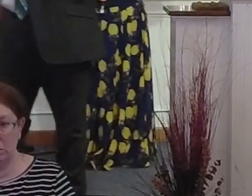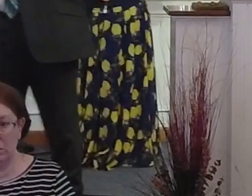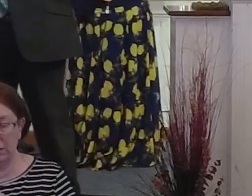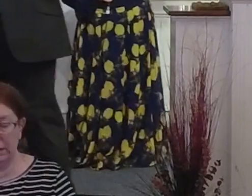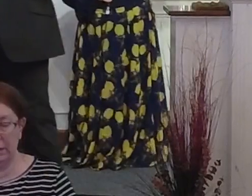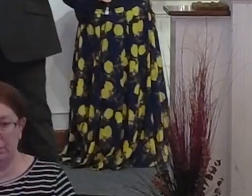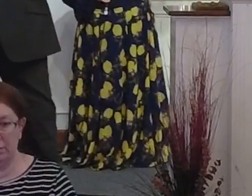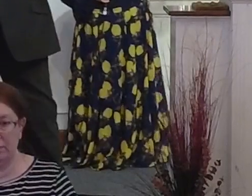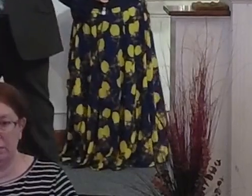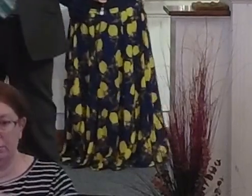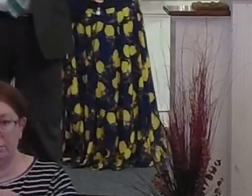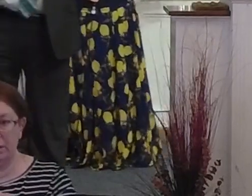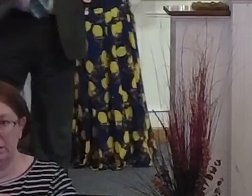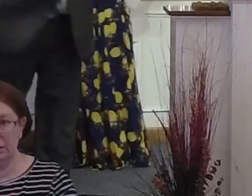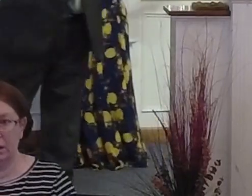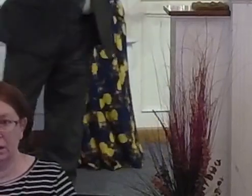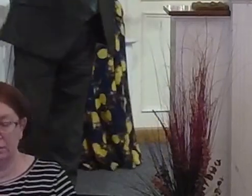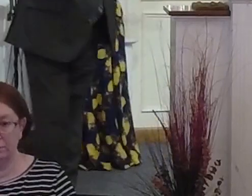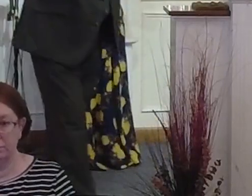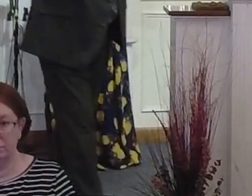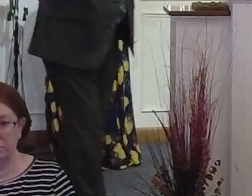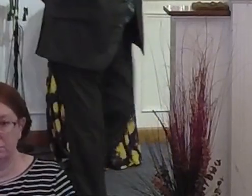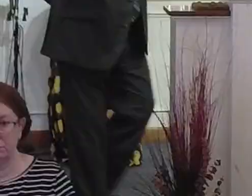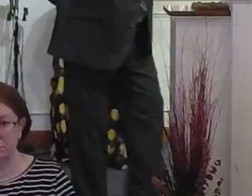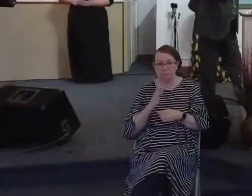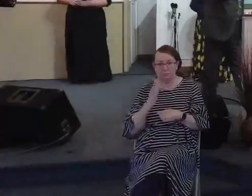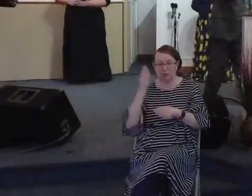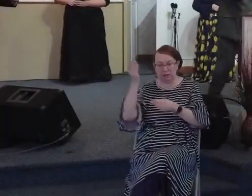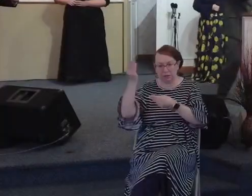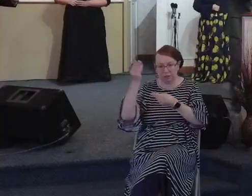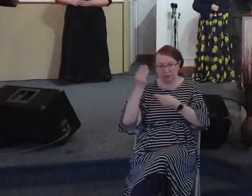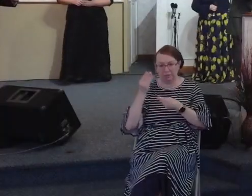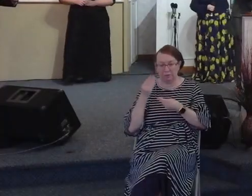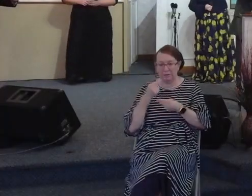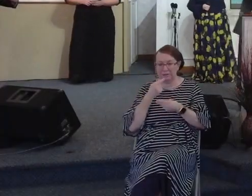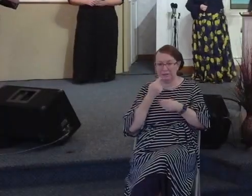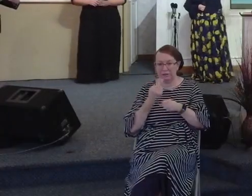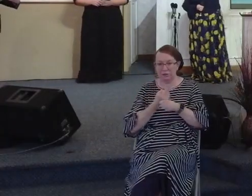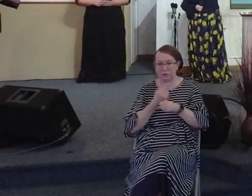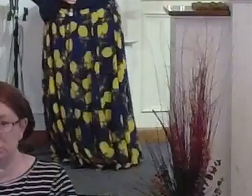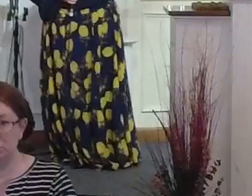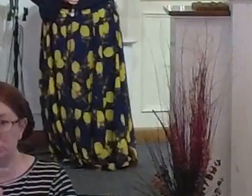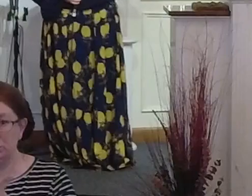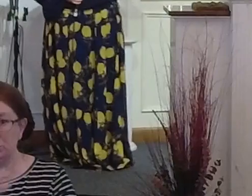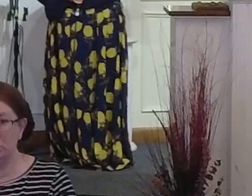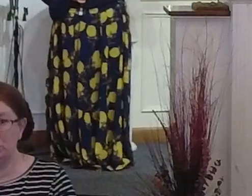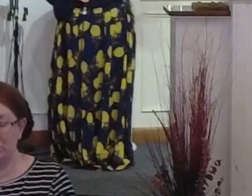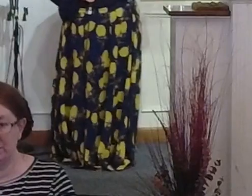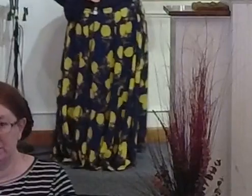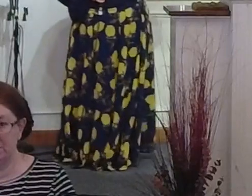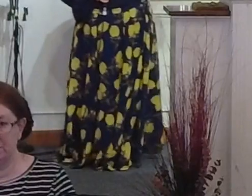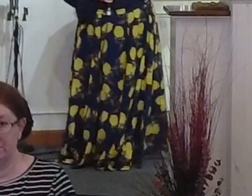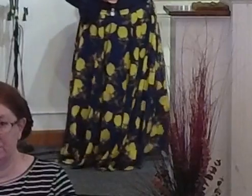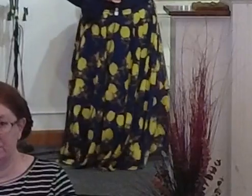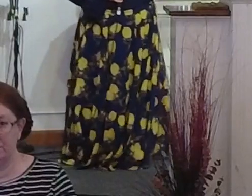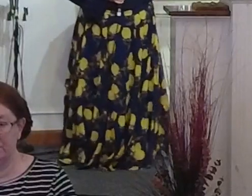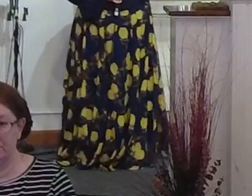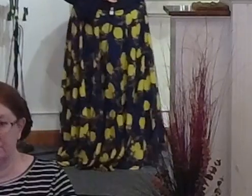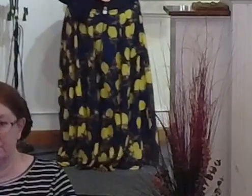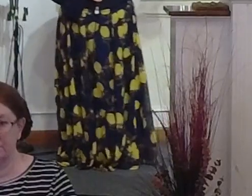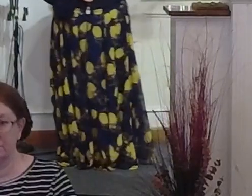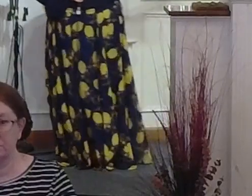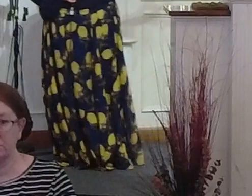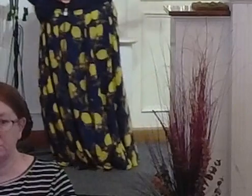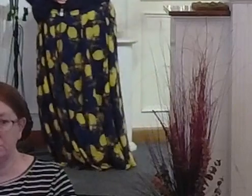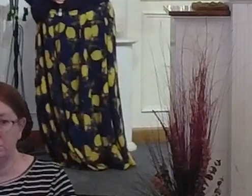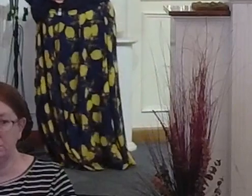aquí. Nosotros conocemos el nombre del Dios Todopoderoso. Él nos los dio a nosotros y nos dijo,